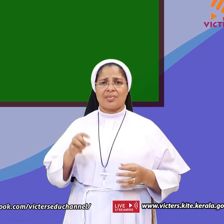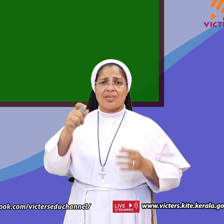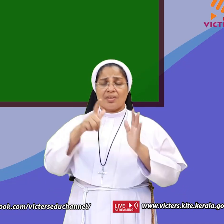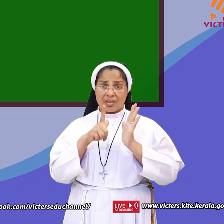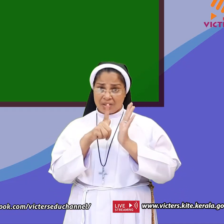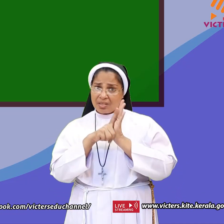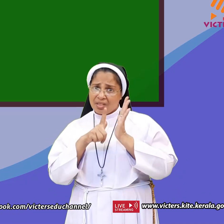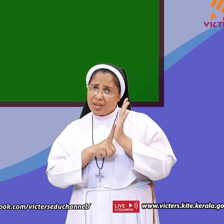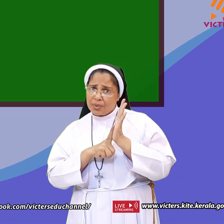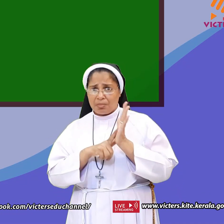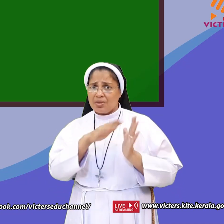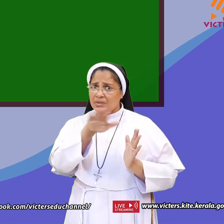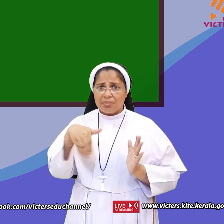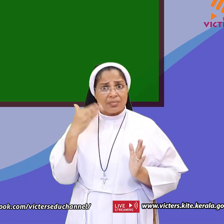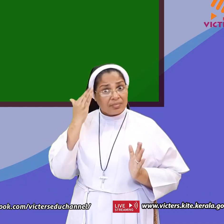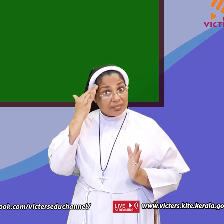നിയമവ്യവസ്ഥയെക്കുറിച്ച് നമുക്കറിയാം.